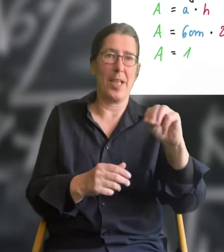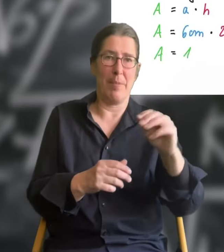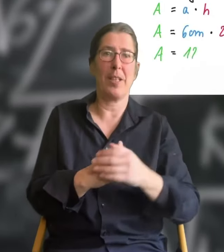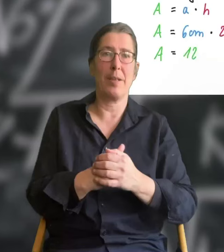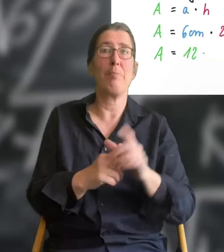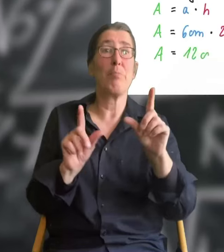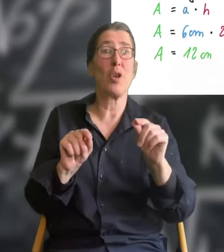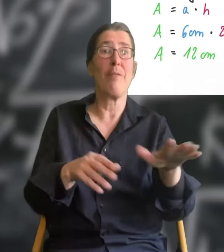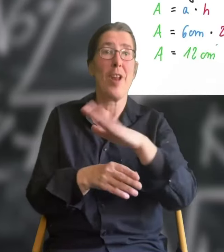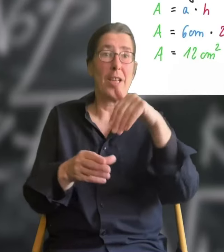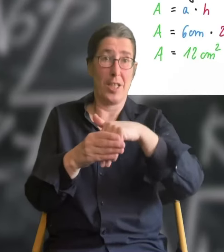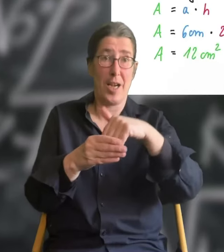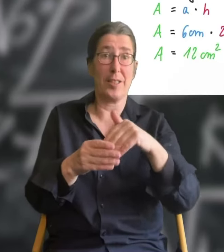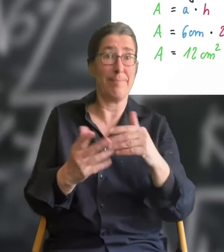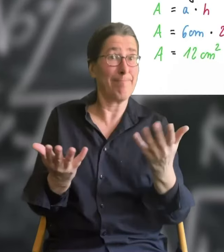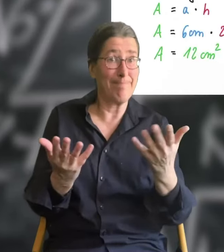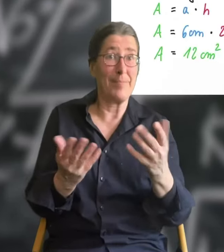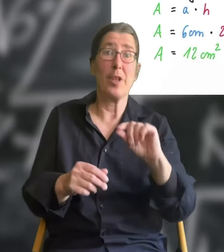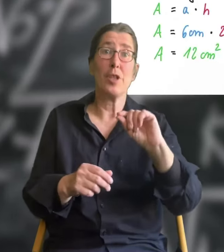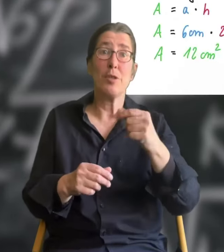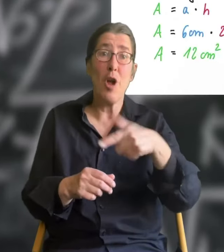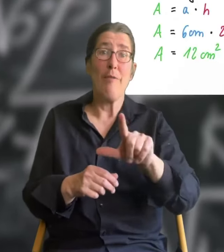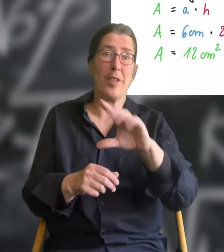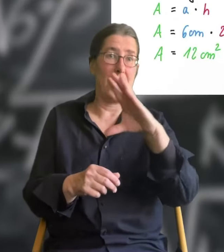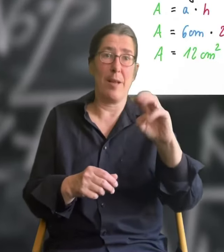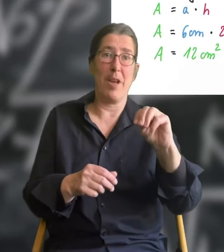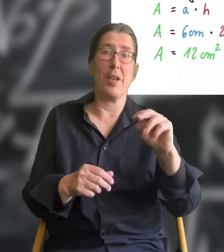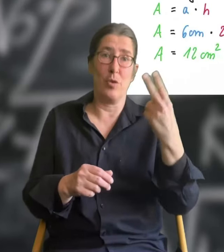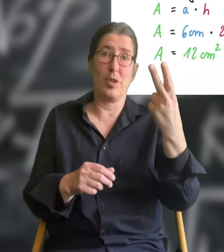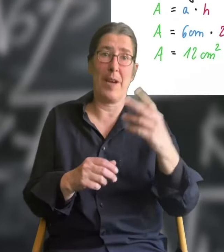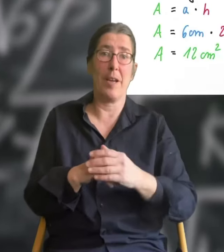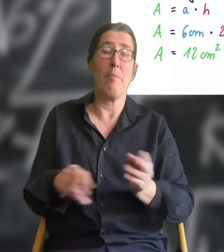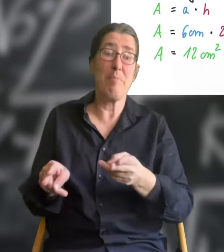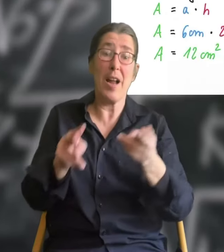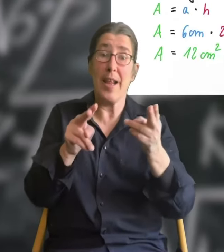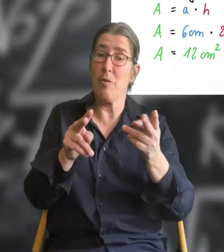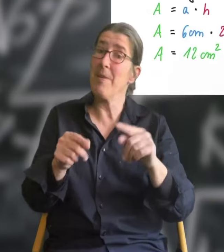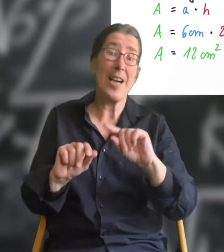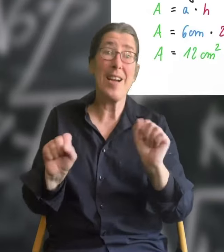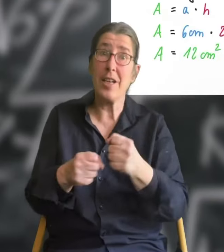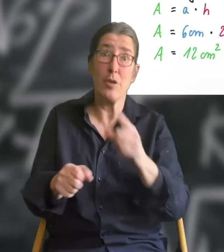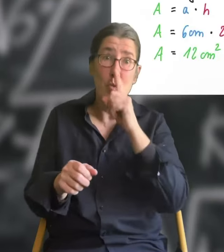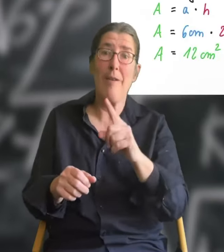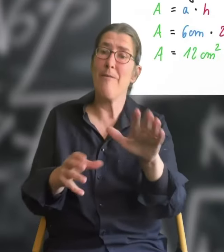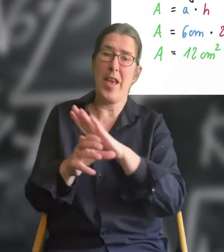heißt, der Flächeninhalt ist 12 cm hoch 2. Man kann am Parallelogramm nicht nur den Flächeninhalt berechnen, sondern auch